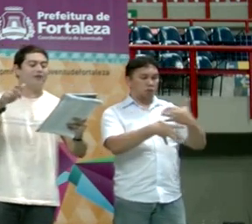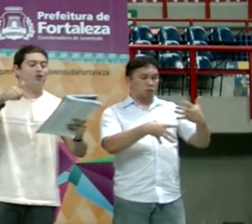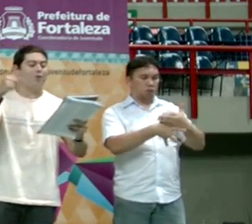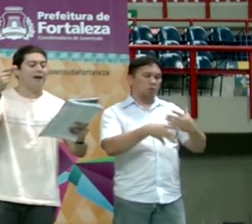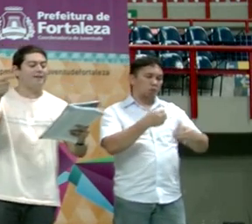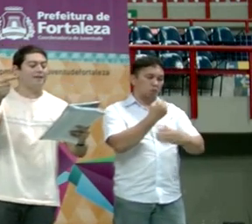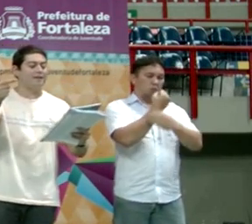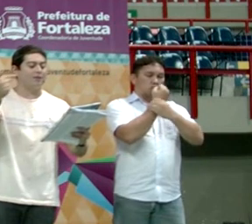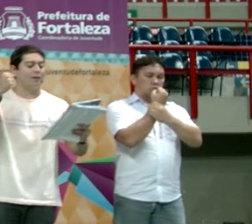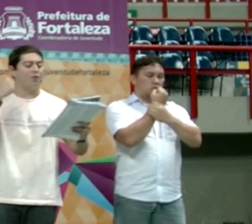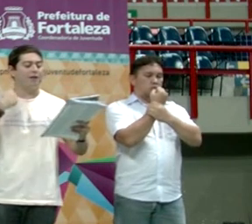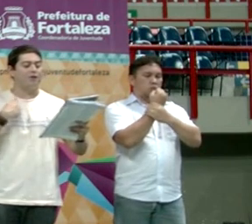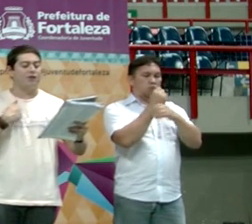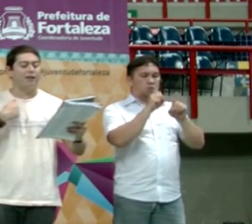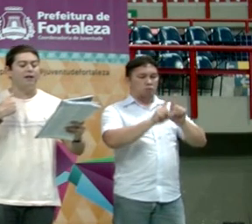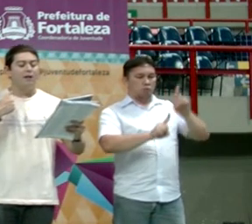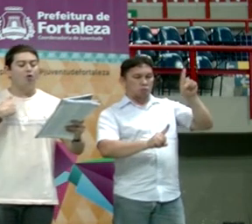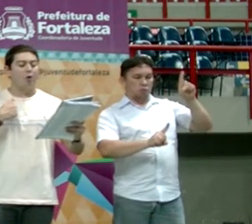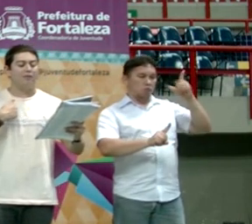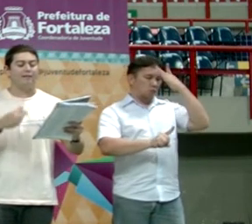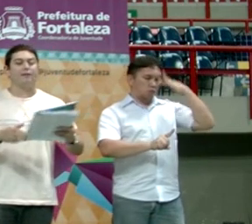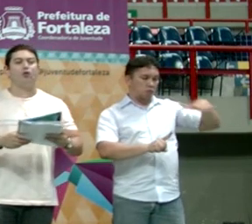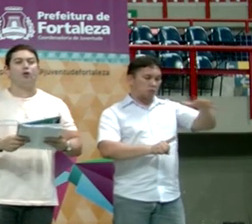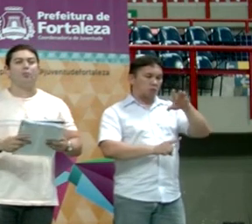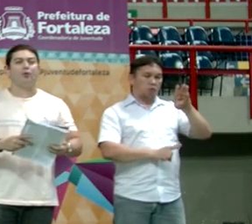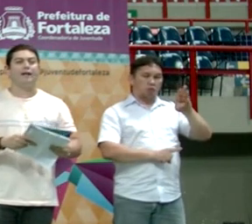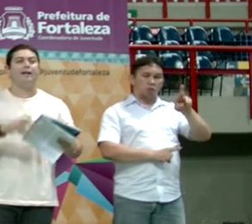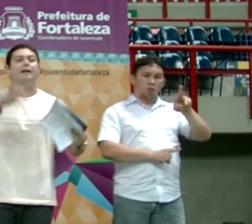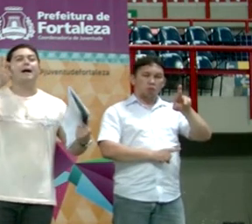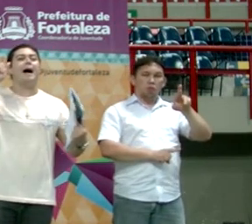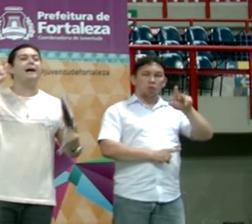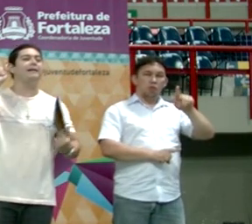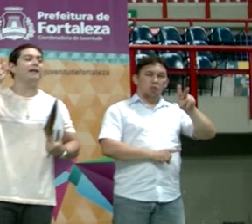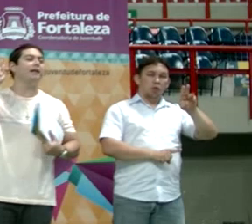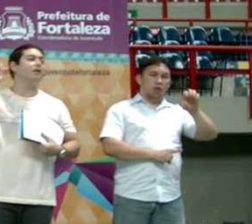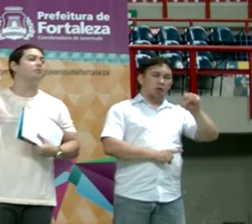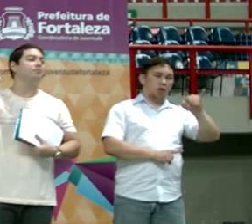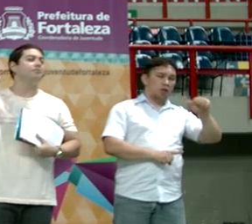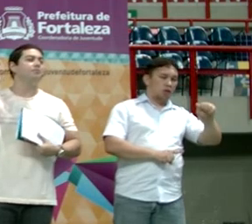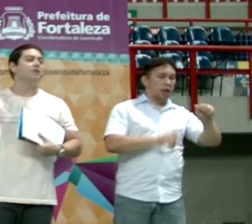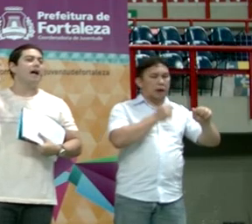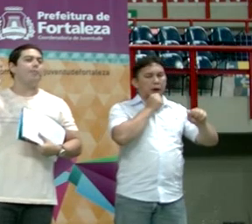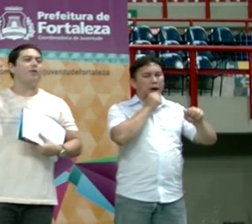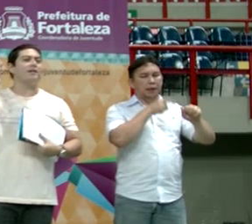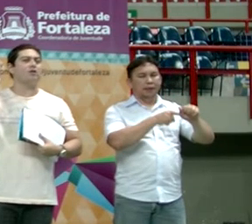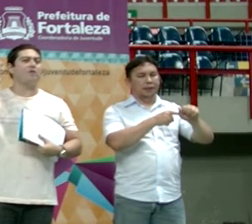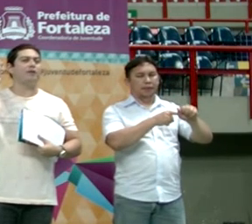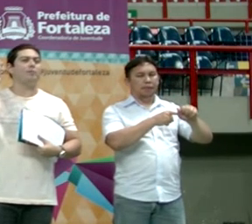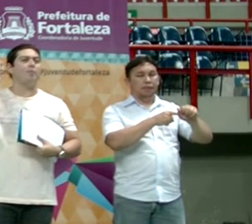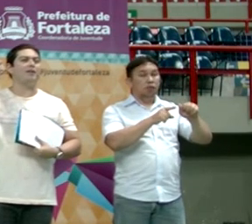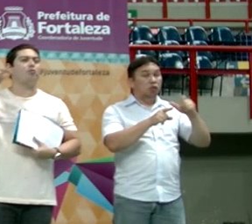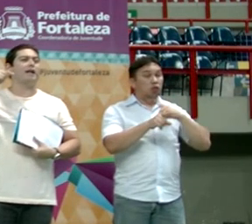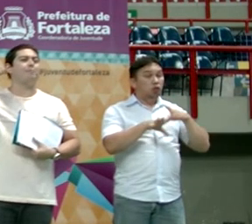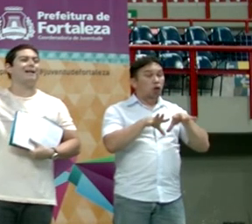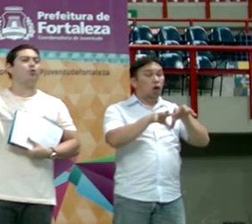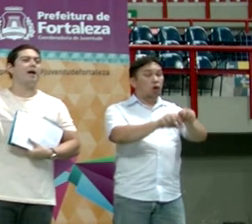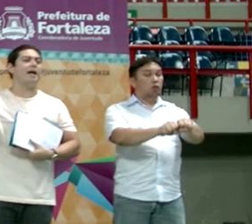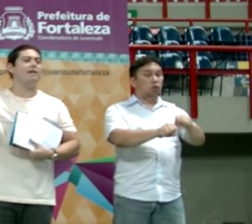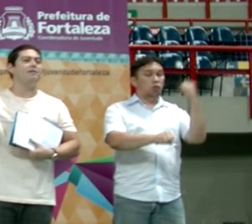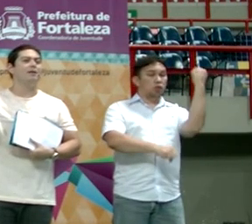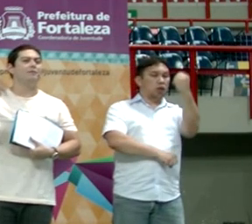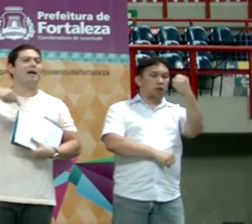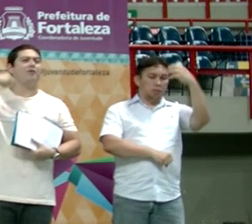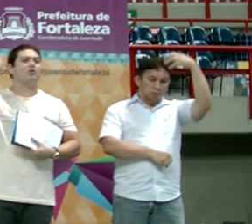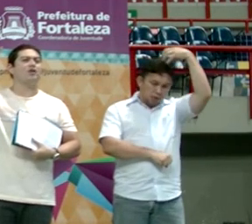cidade garantiu a ascensão da burguesia como detentora do poder? Ainda não. A burguesia só vai tomar o poder quando ela